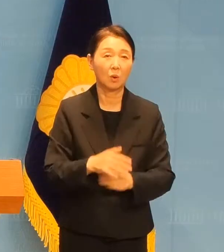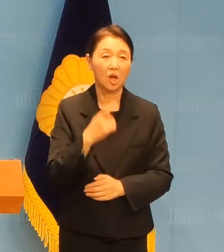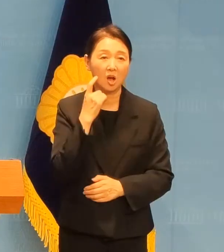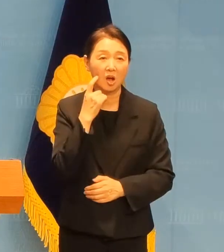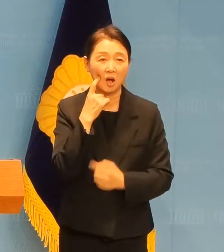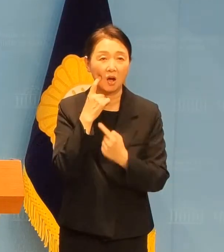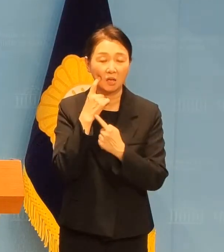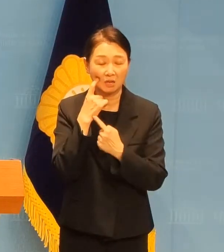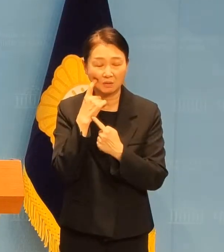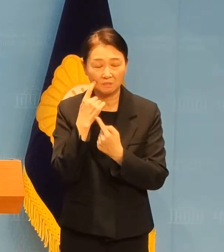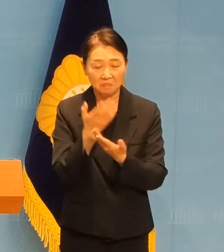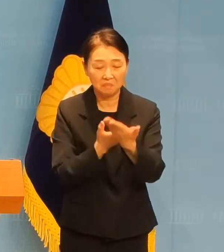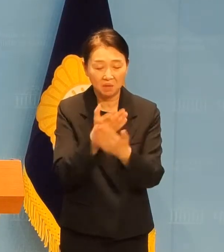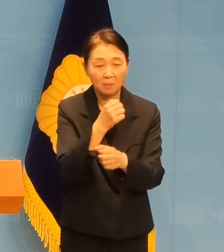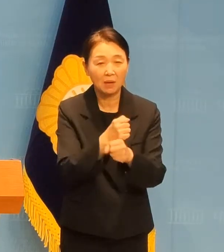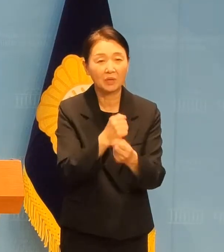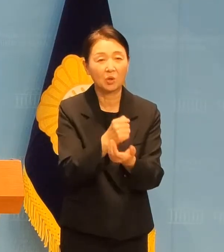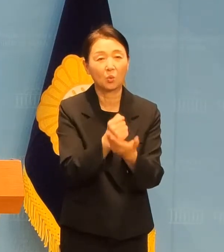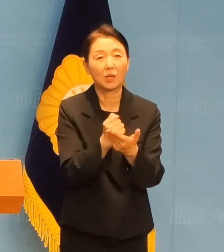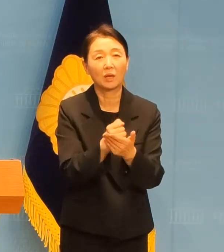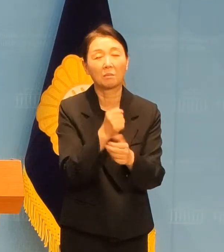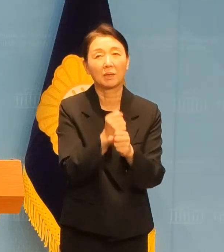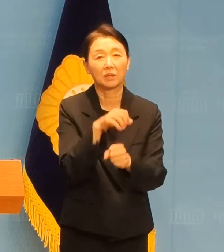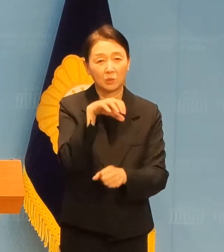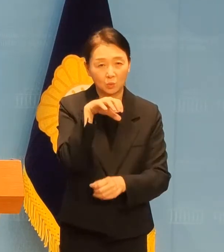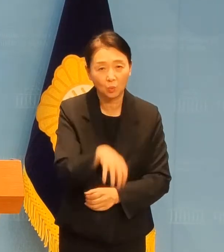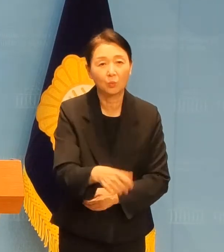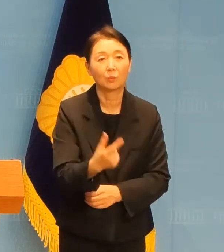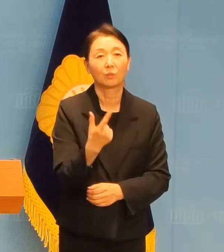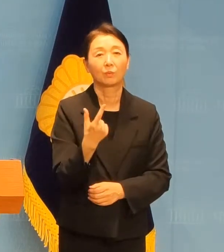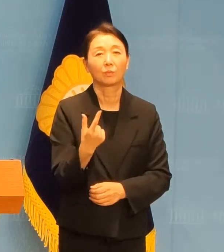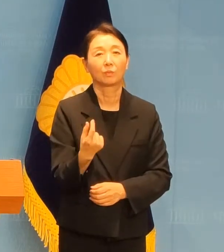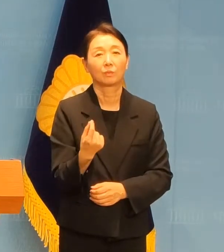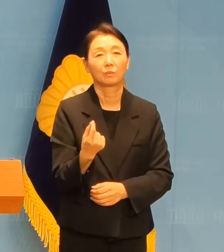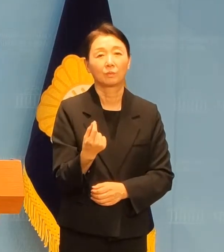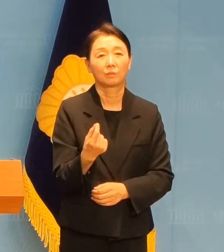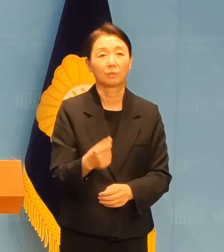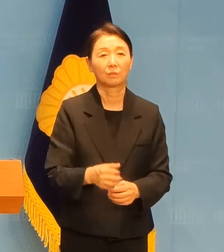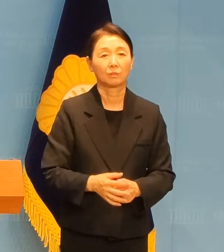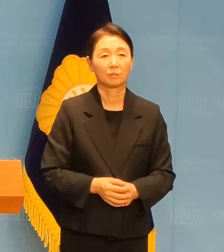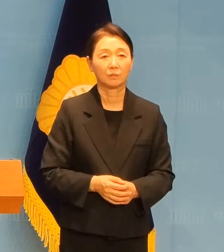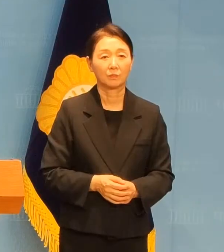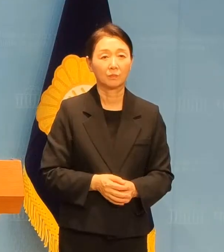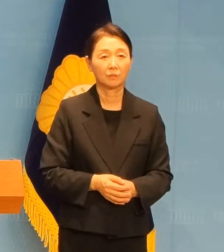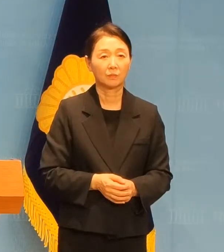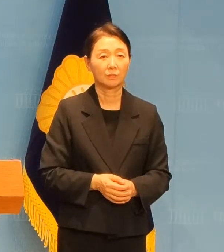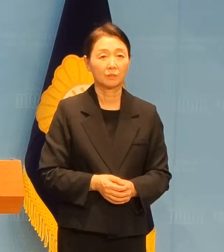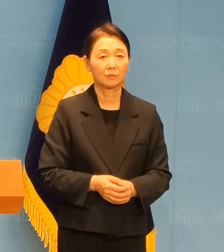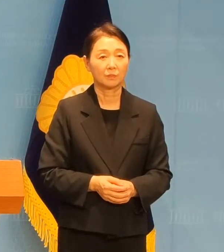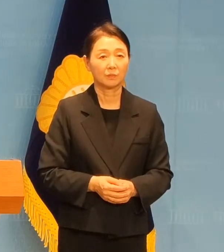거짓을 유통하는 괴담 제조 유통센터로 전락한 것입니다.